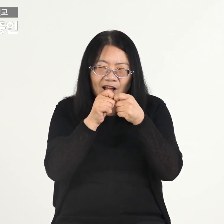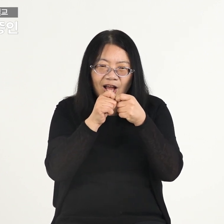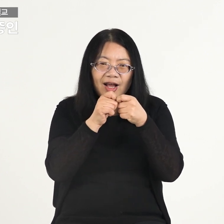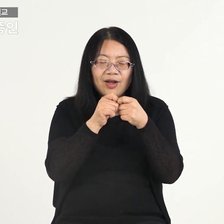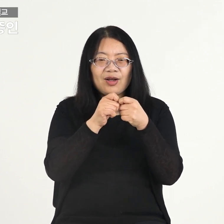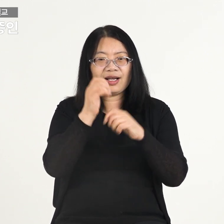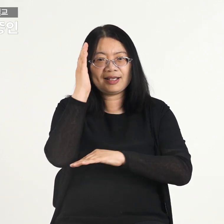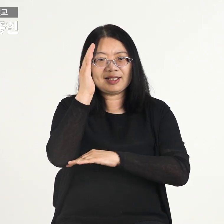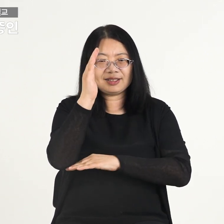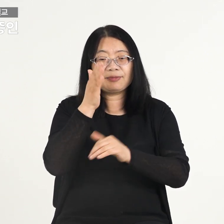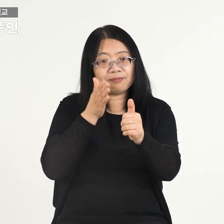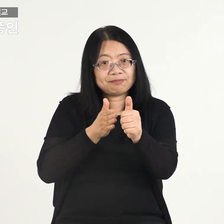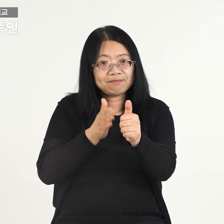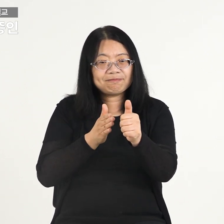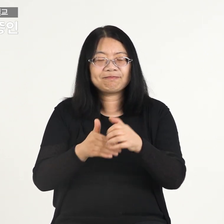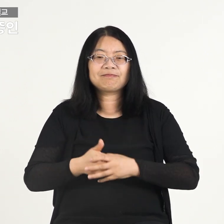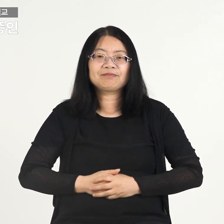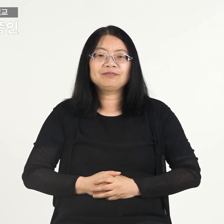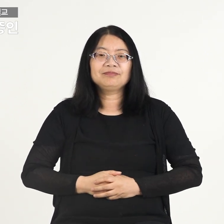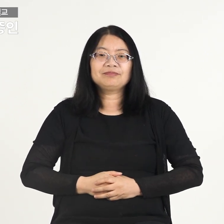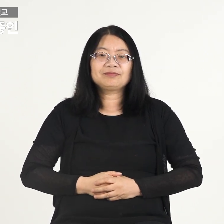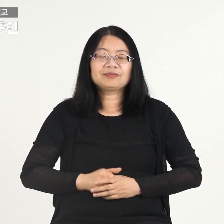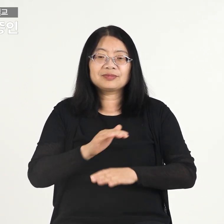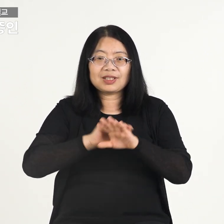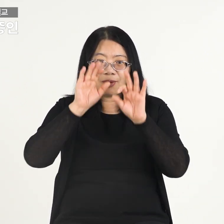11절 보시면 이렇게 돼 있어요.